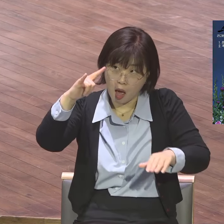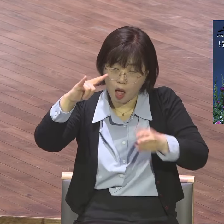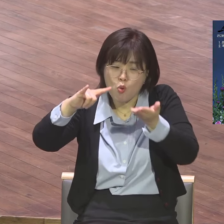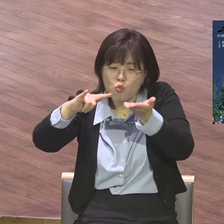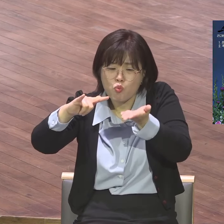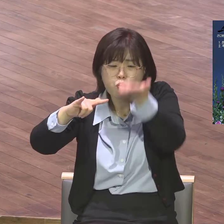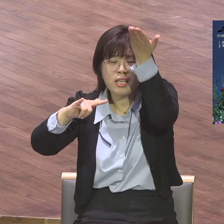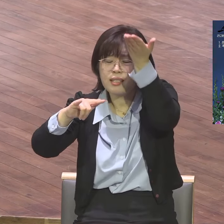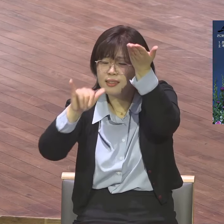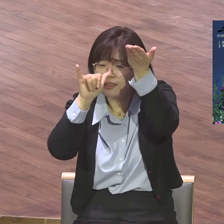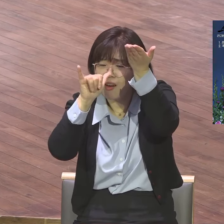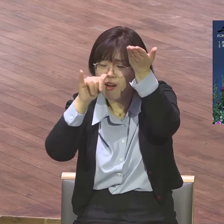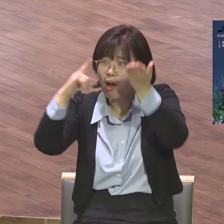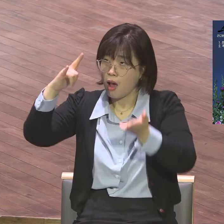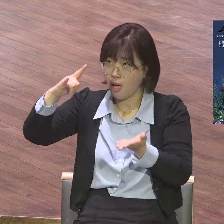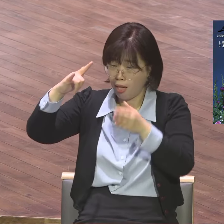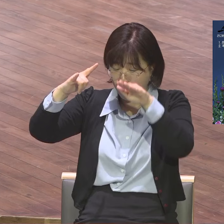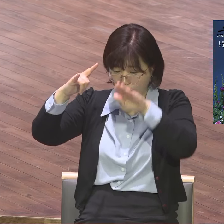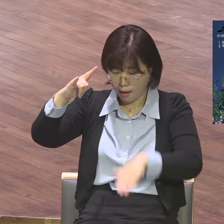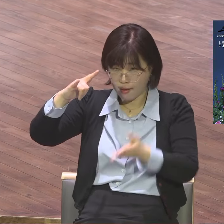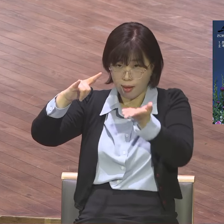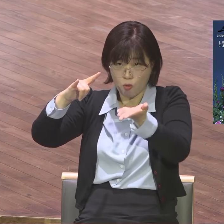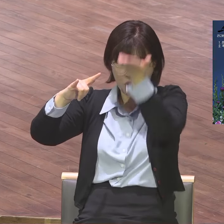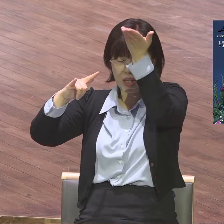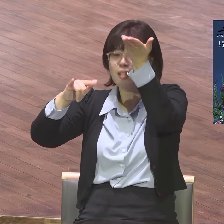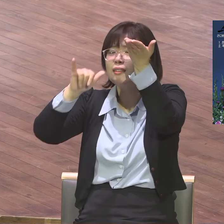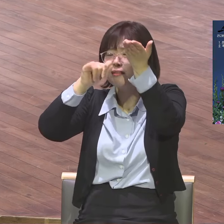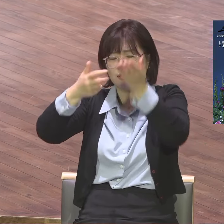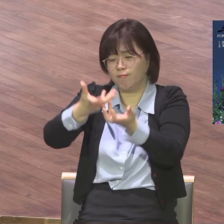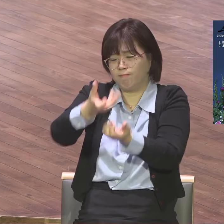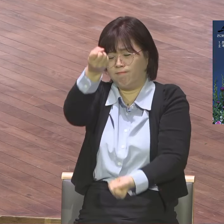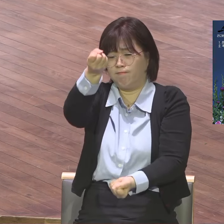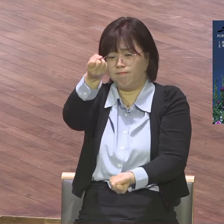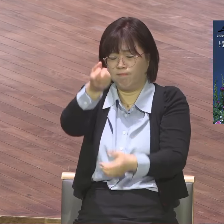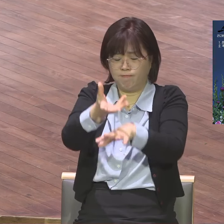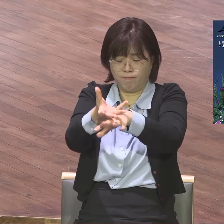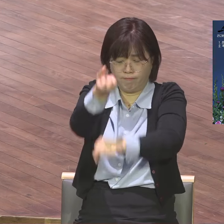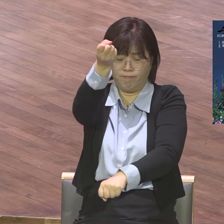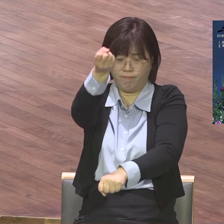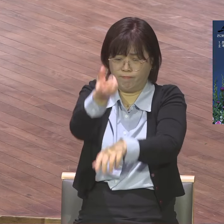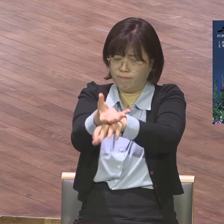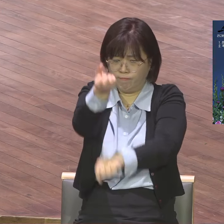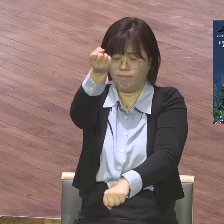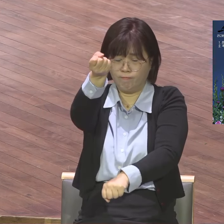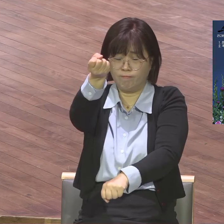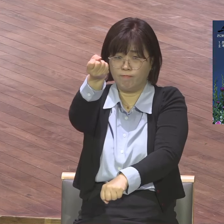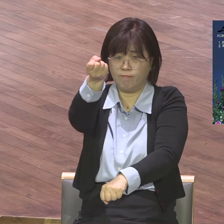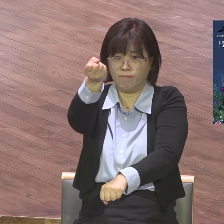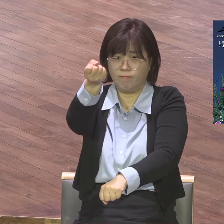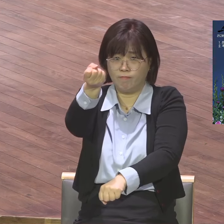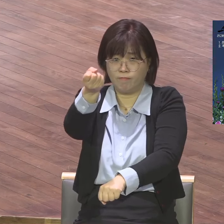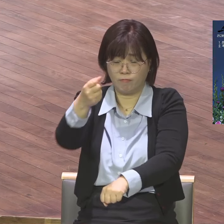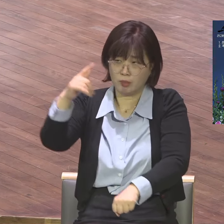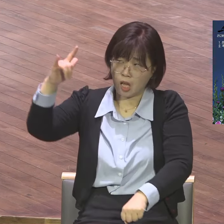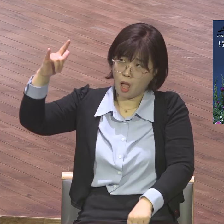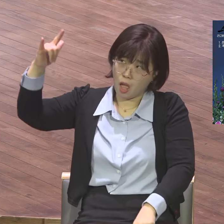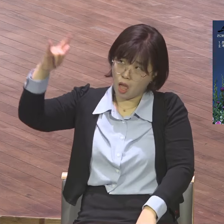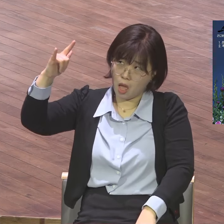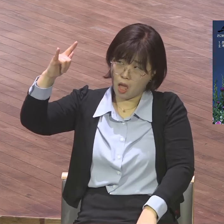이걸 암시하고 있잖아요. 해 아래 이 서론적인 삶에 속지 말고 해